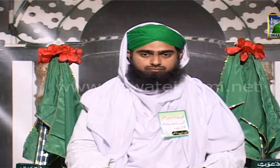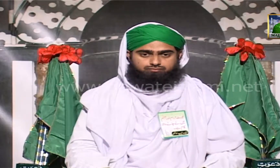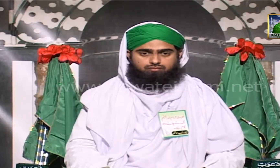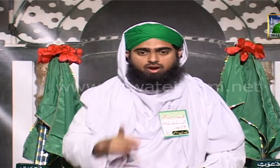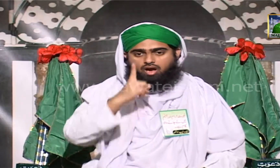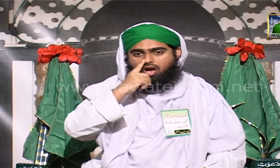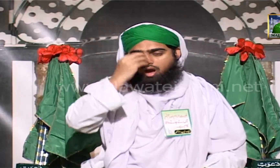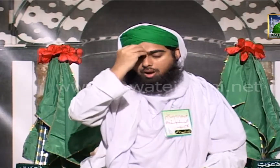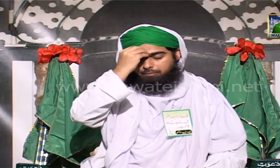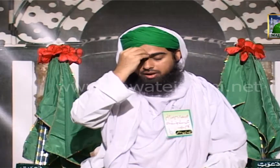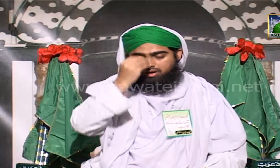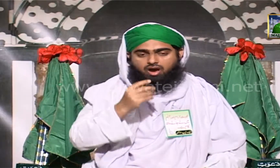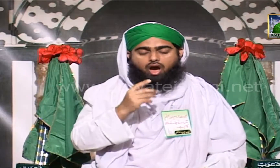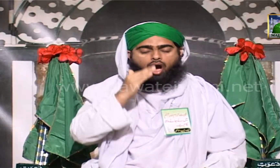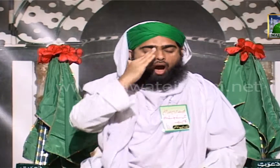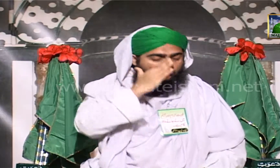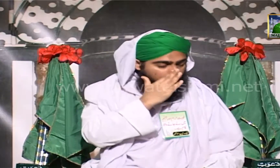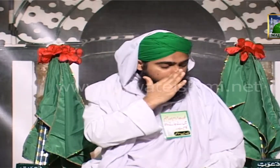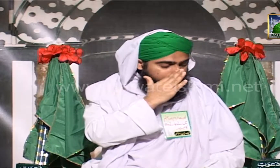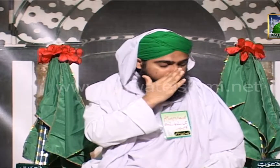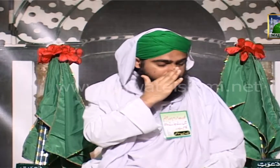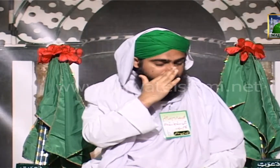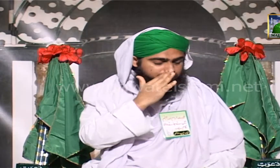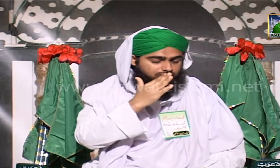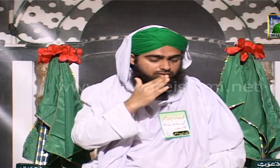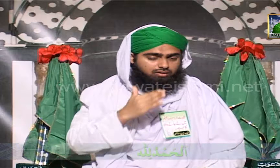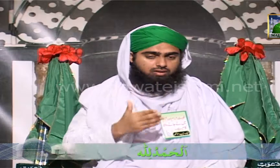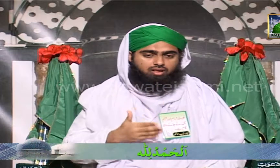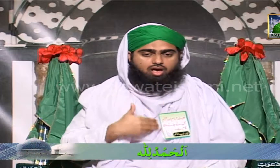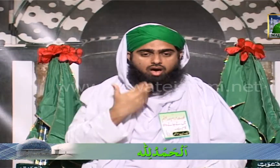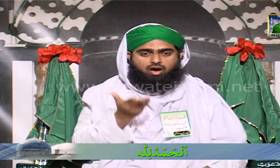جب چھینک آتی اور اس پر جب وہ الحمدللہ کہتی